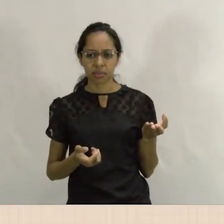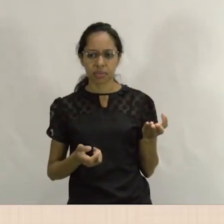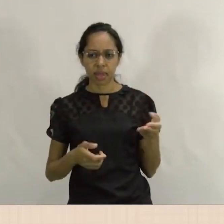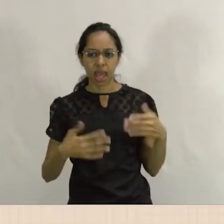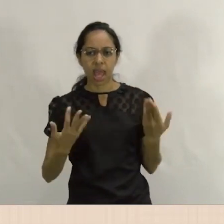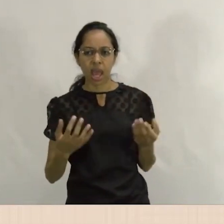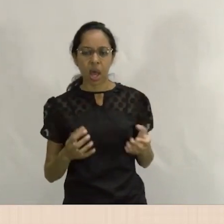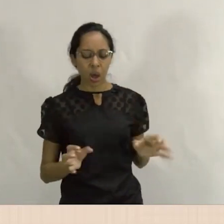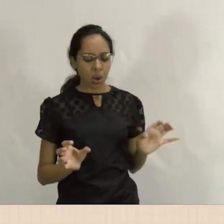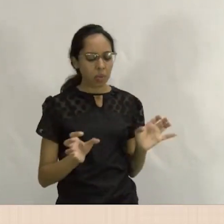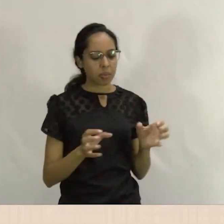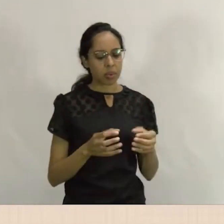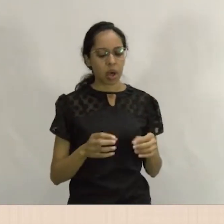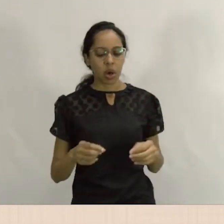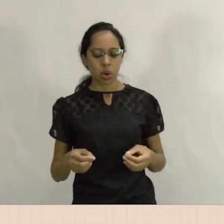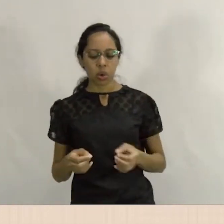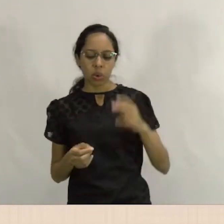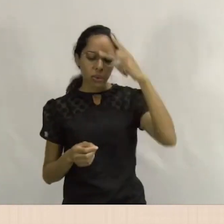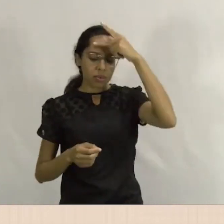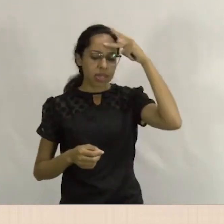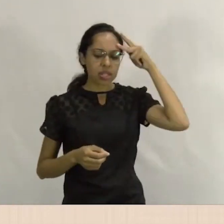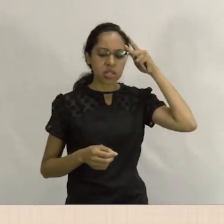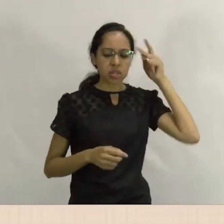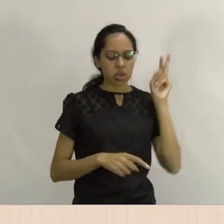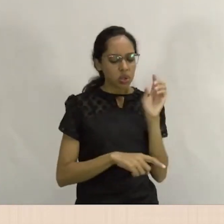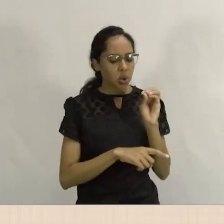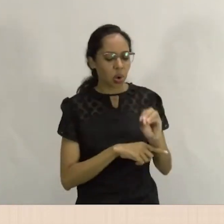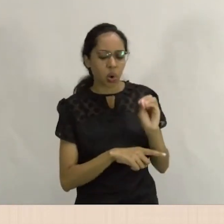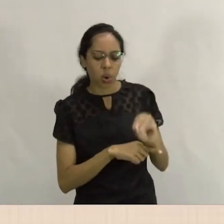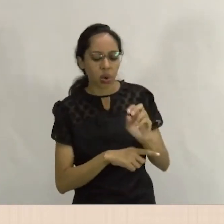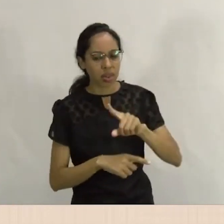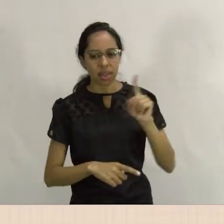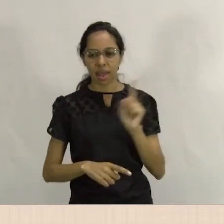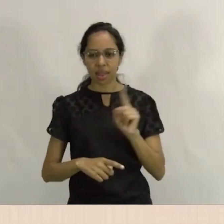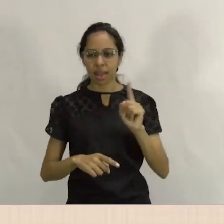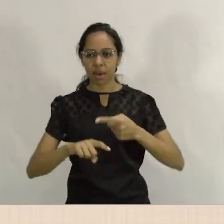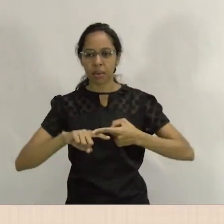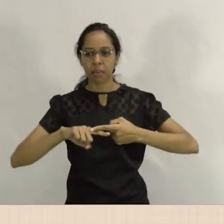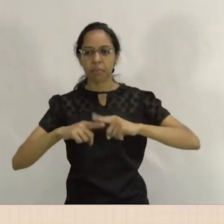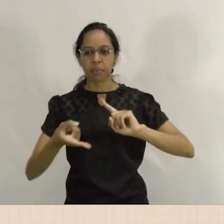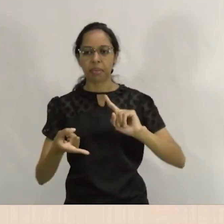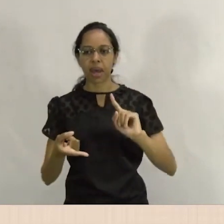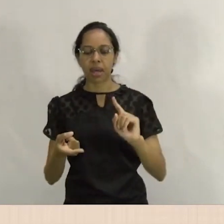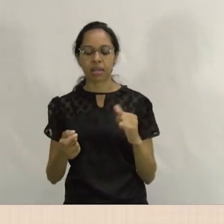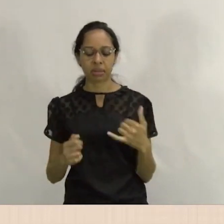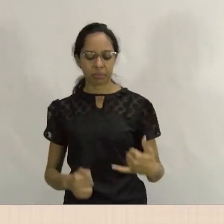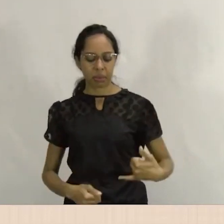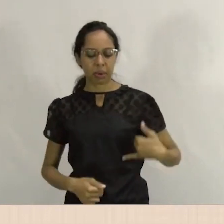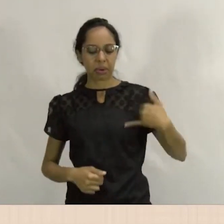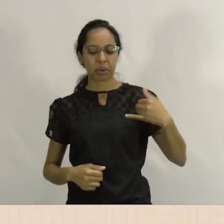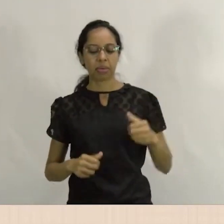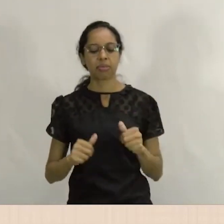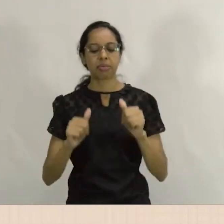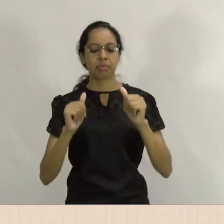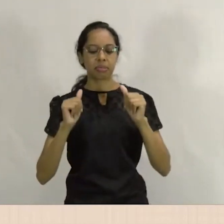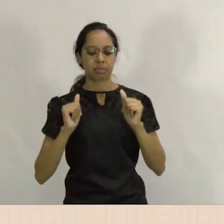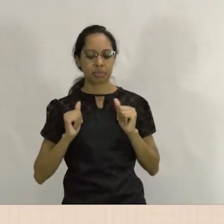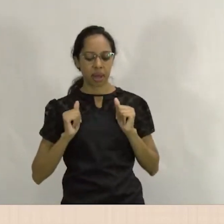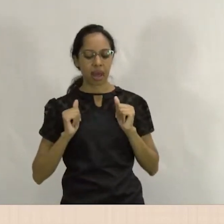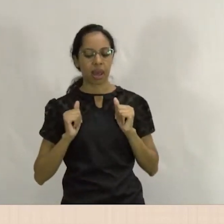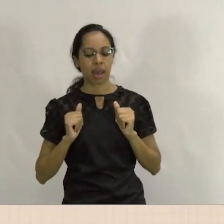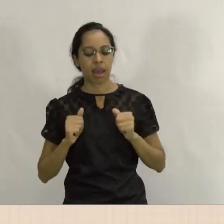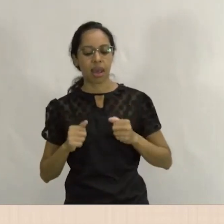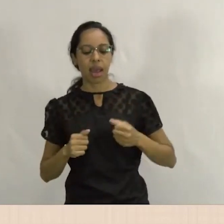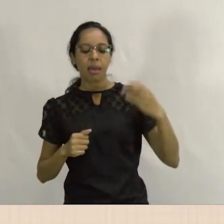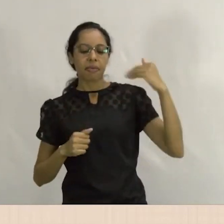instruir homens, mas abusam de sua confiança para o seu próprio ganho.